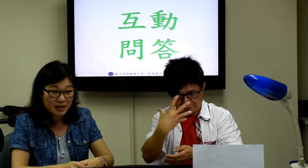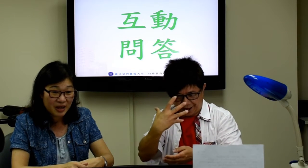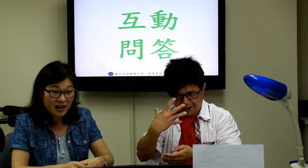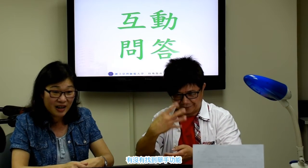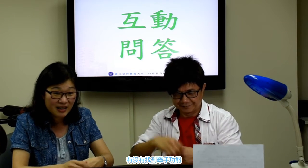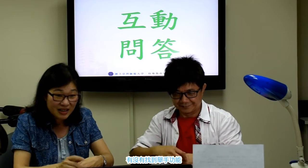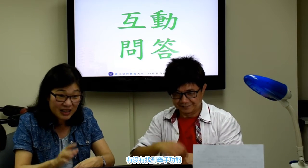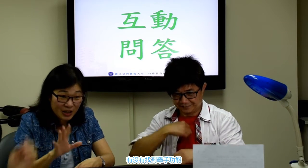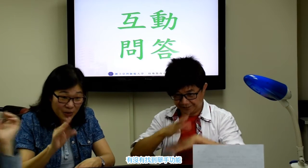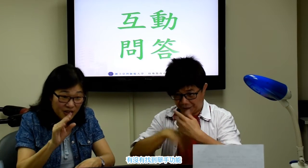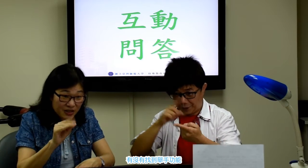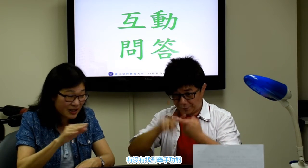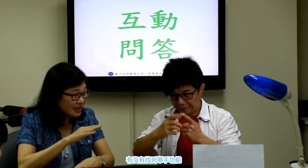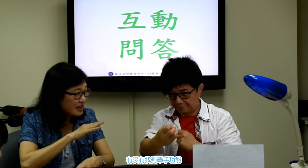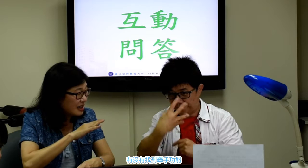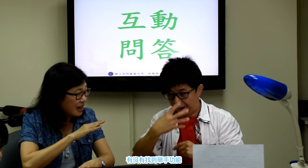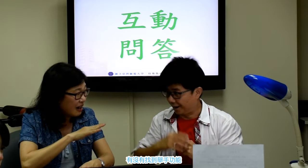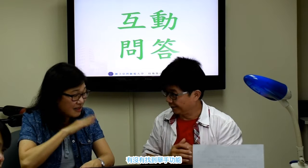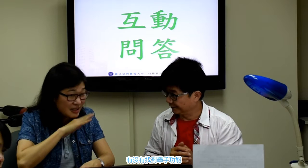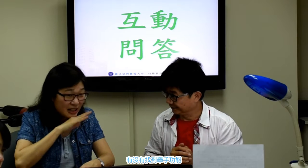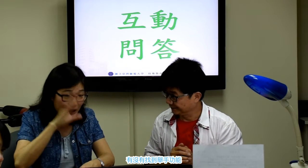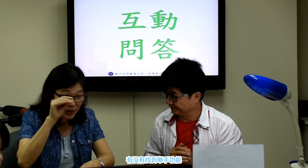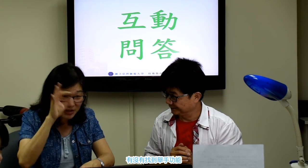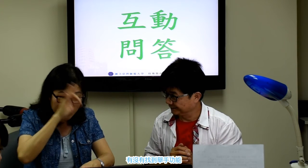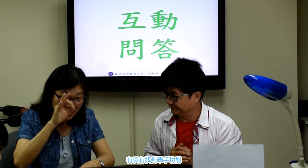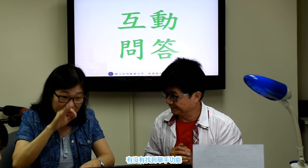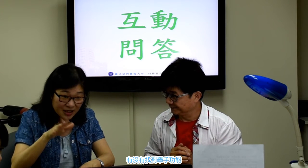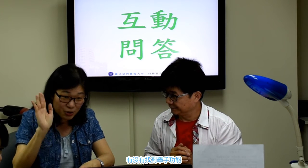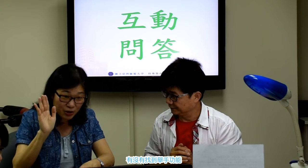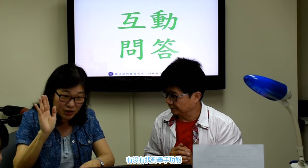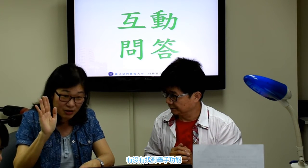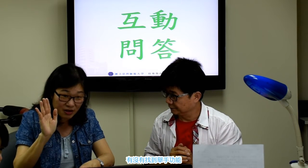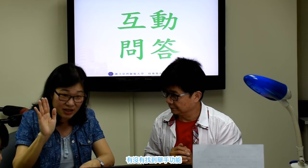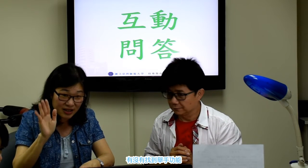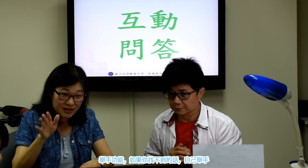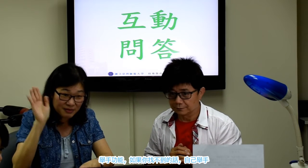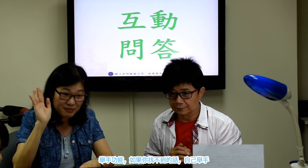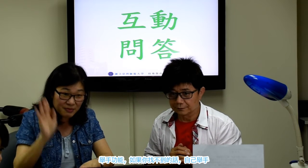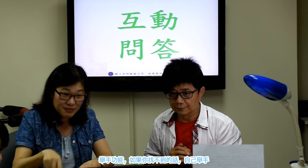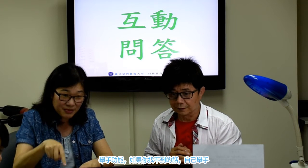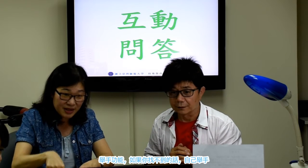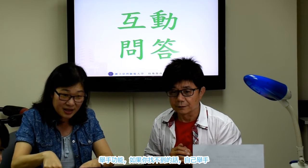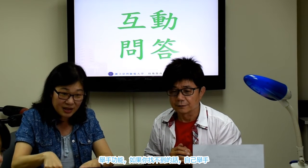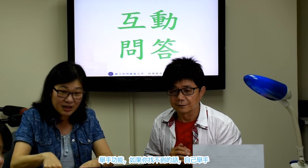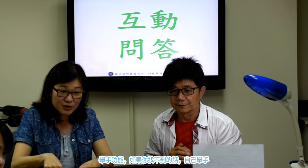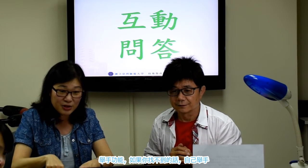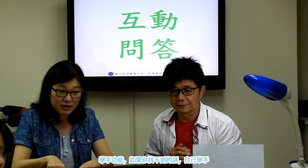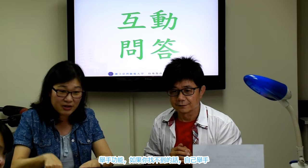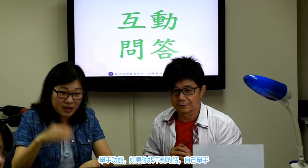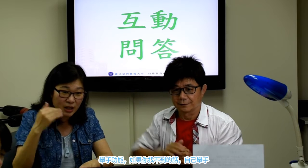么？有没有？好，等一下有没有找到那个举手功能？举手功能，如